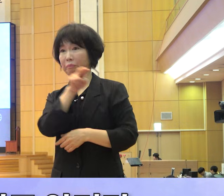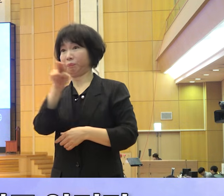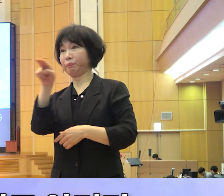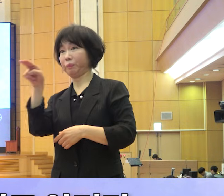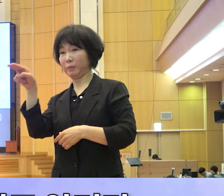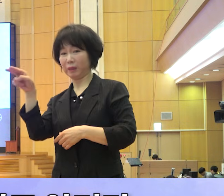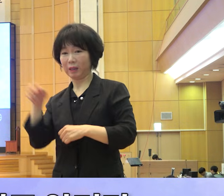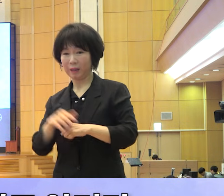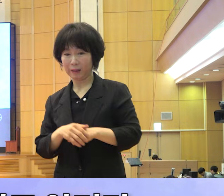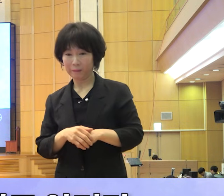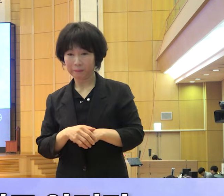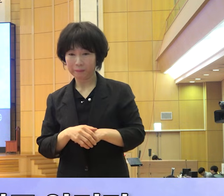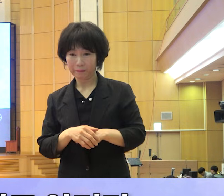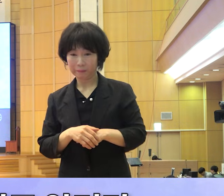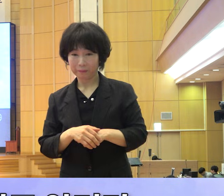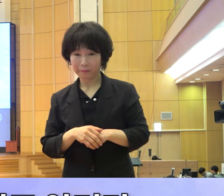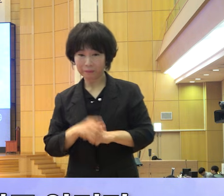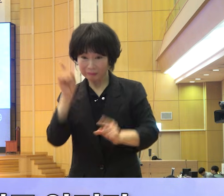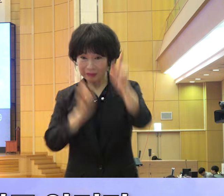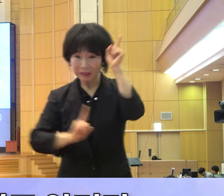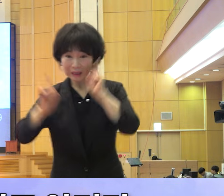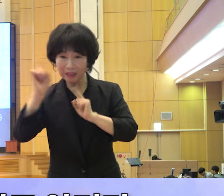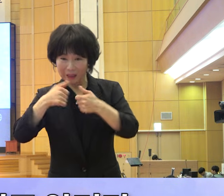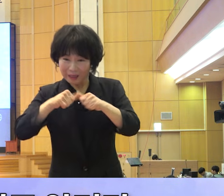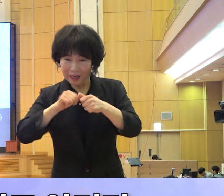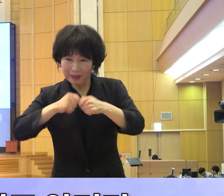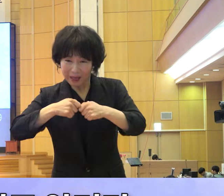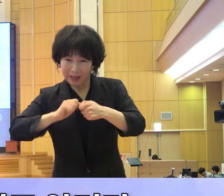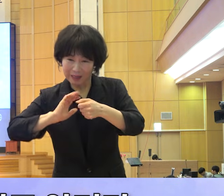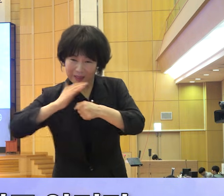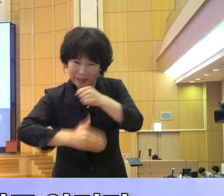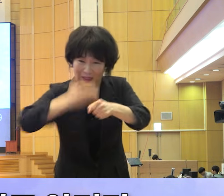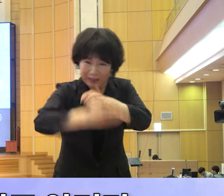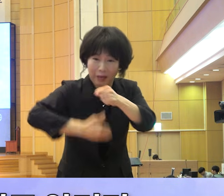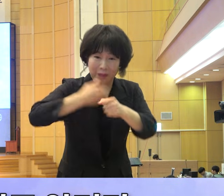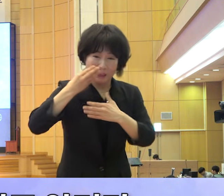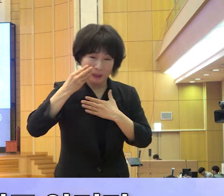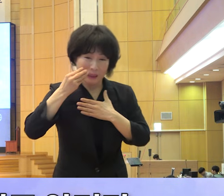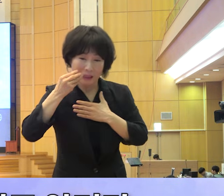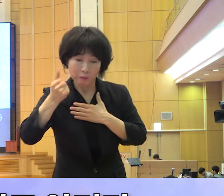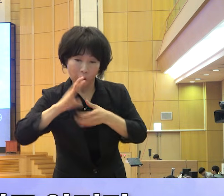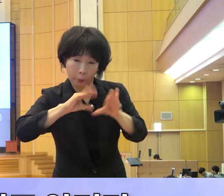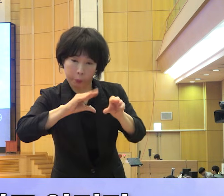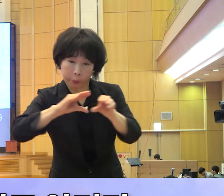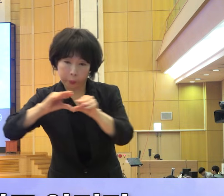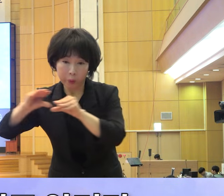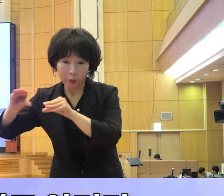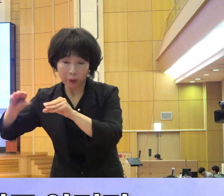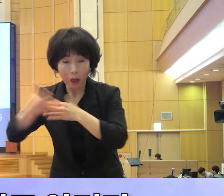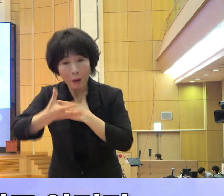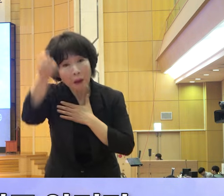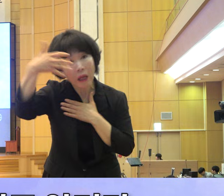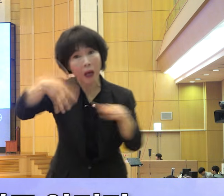그것을 짜며 싸매며 기름으로 부드럽게 함을 받지 못하였도다.